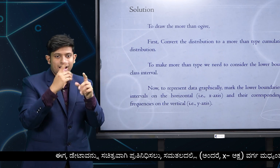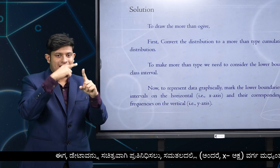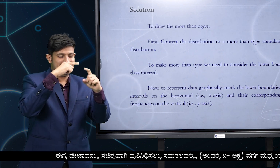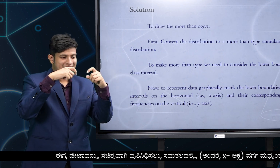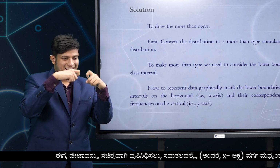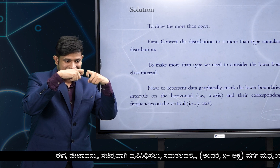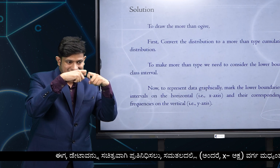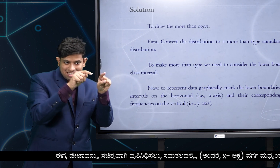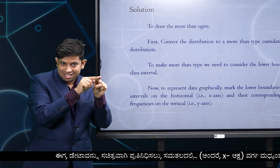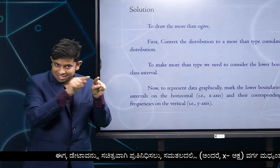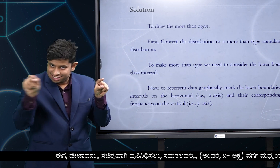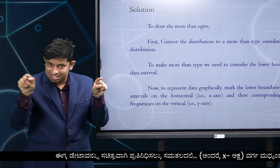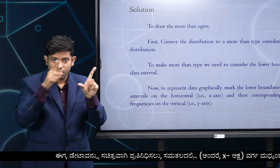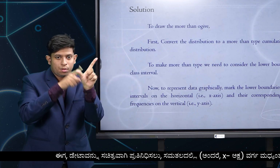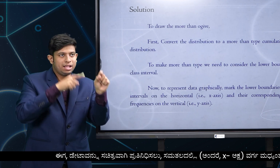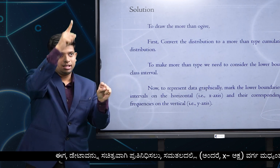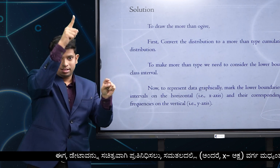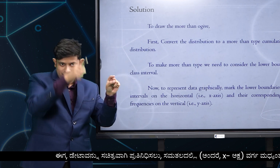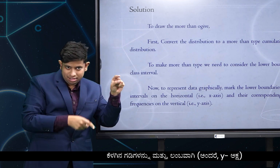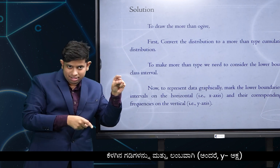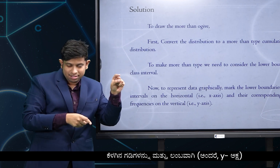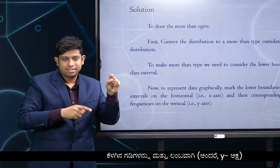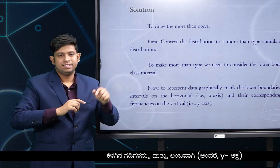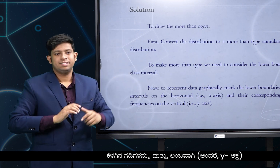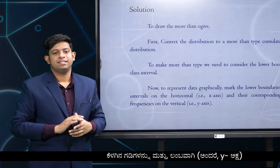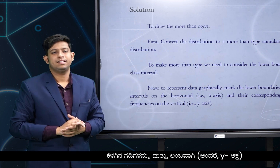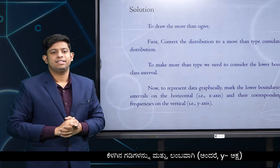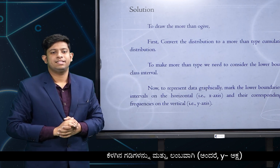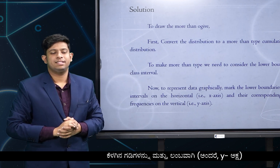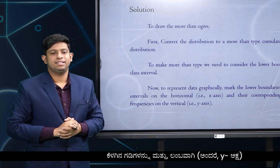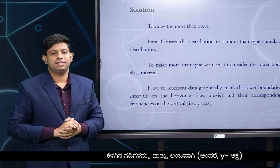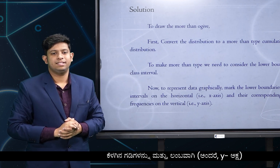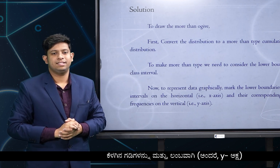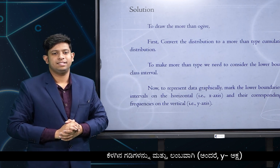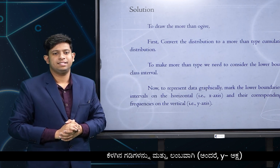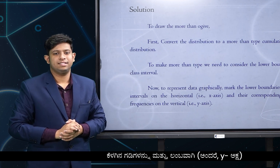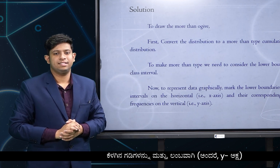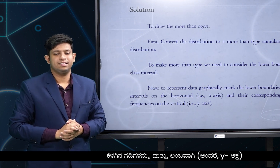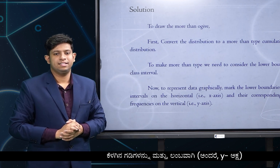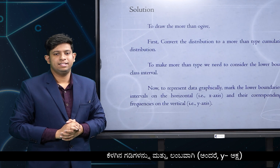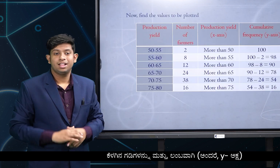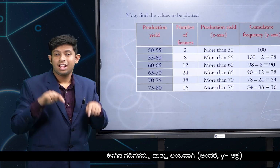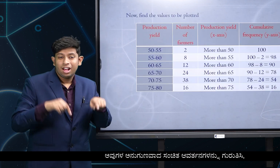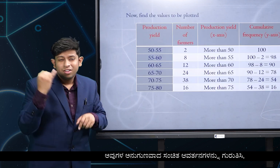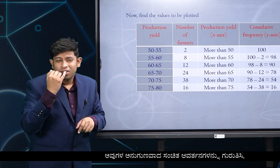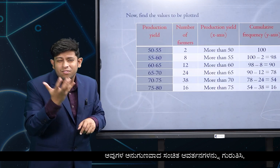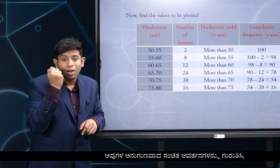ವರ್ಗ ಮಧ್ಯಂತರಗಳ ಕೆಳಗಿನ ಗಡಿಗಳನ್ನು ಮತ್ತು ಲಂಬವಾಗಿ ಅಂದರೆ y ಅಕ್ಷ ಅವುಗಳ